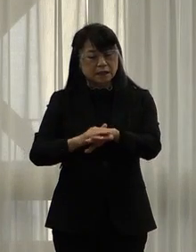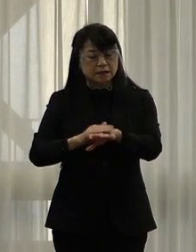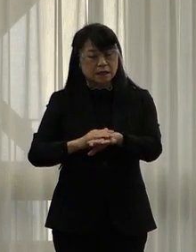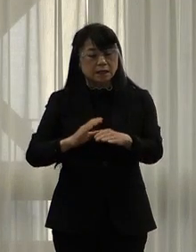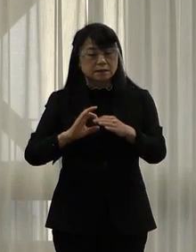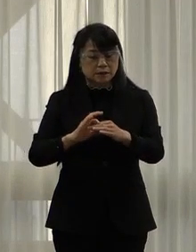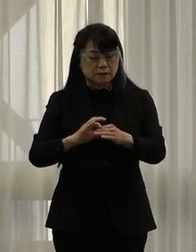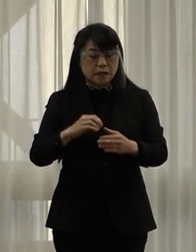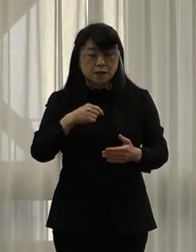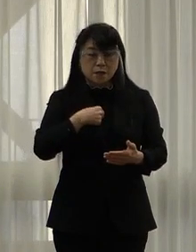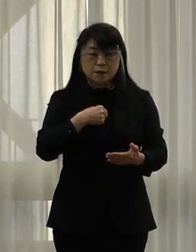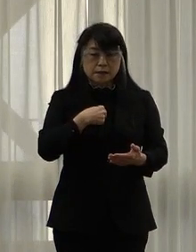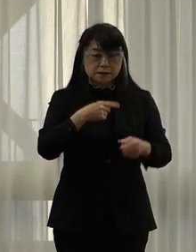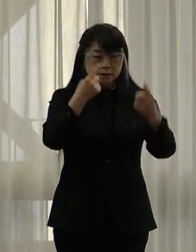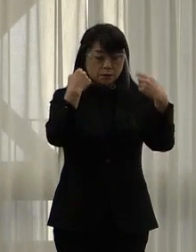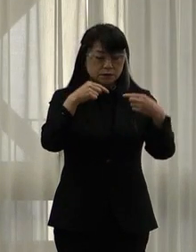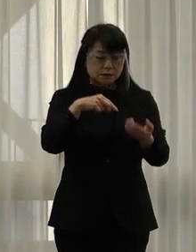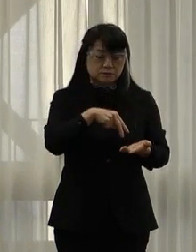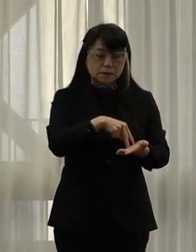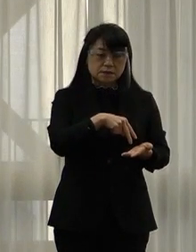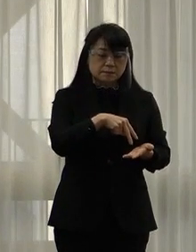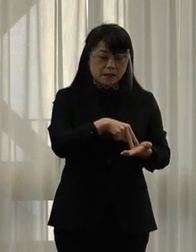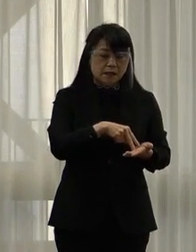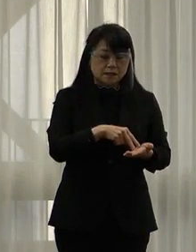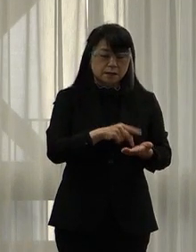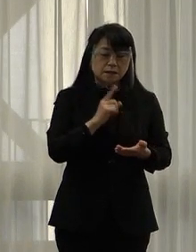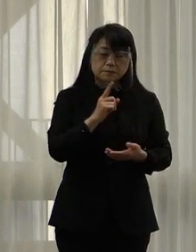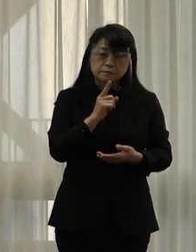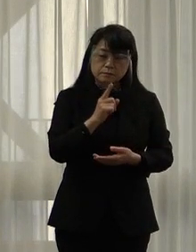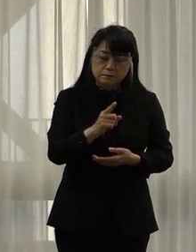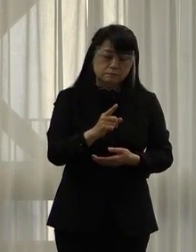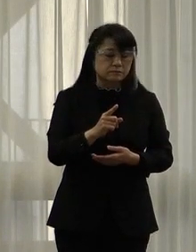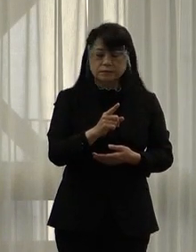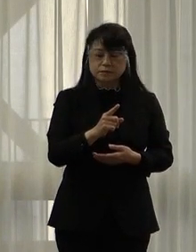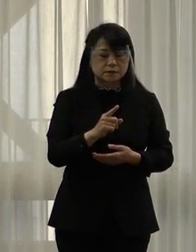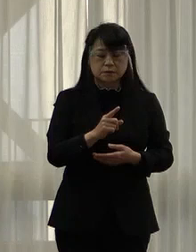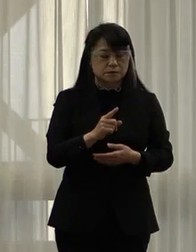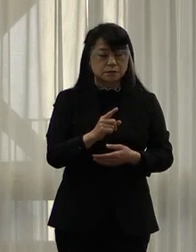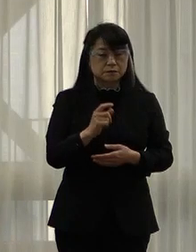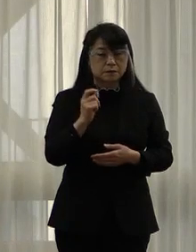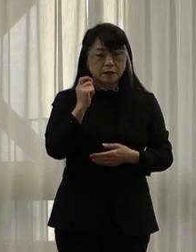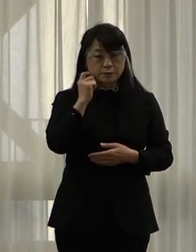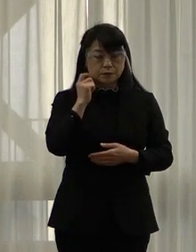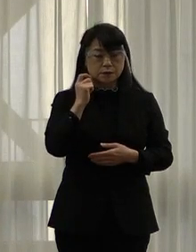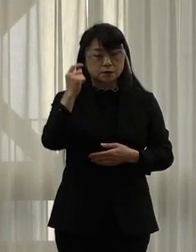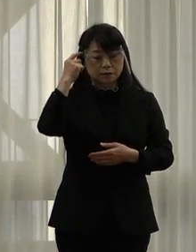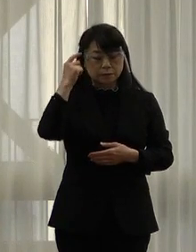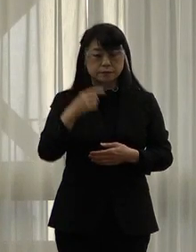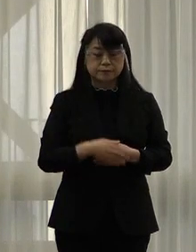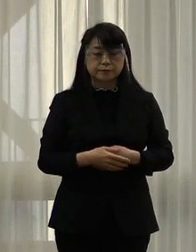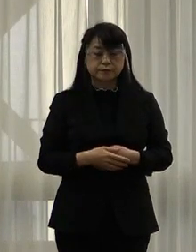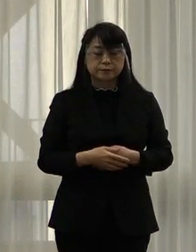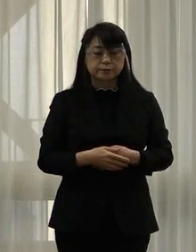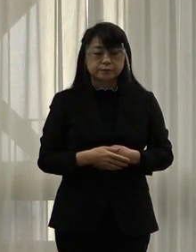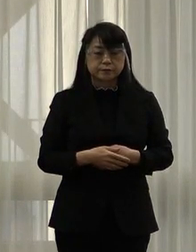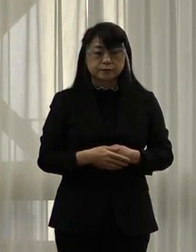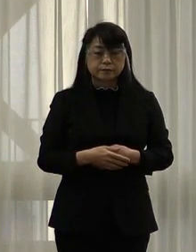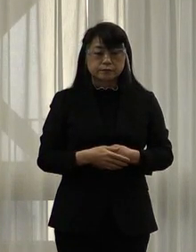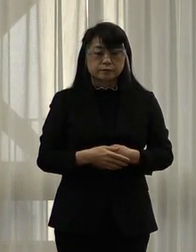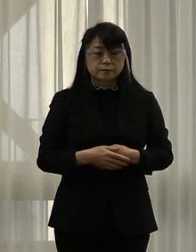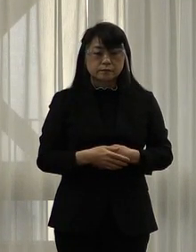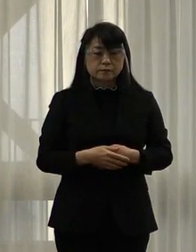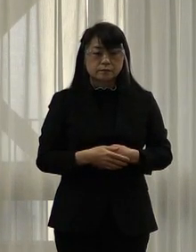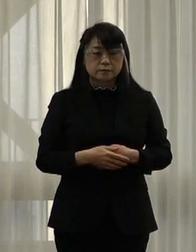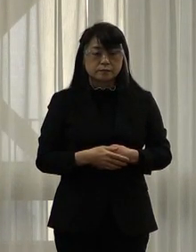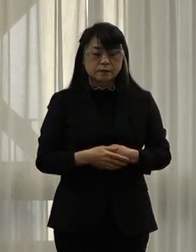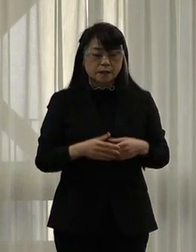私の立場で、論評することは適切ではないと思いますが、引き続き我が国としては